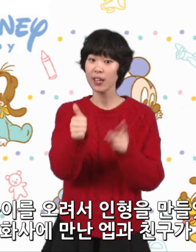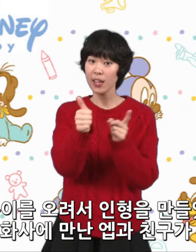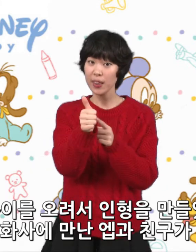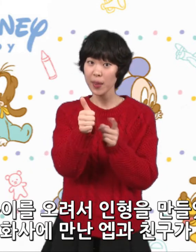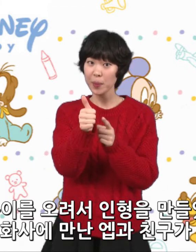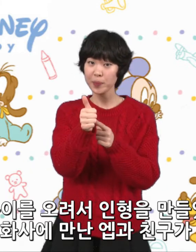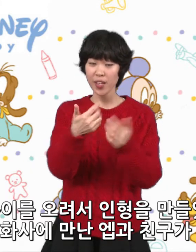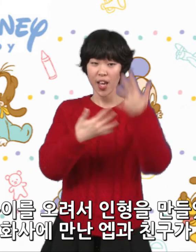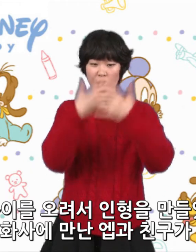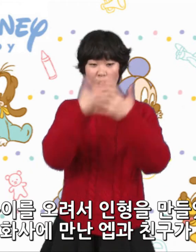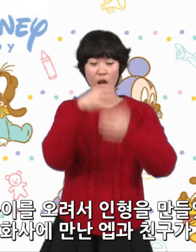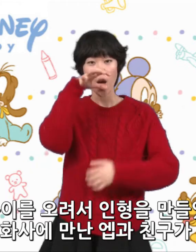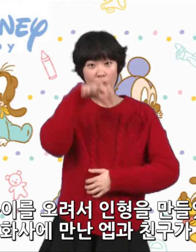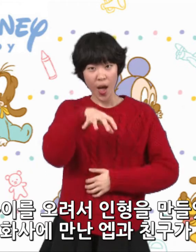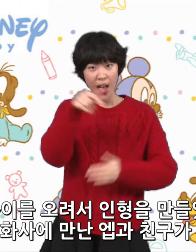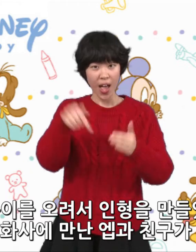앱과 친구가 되었답니다.